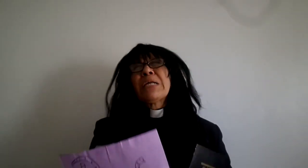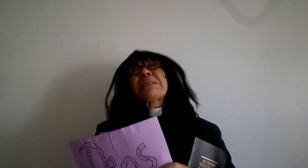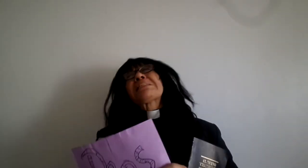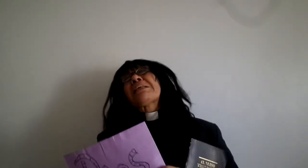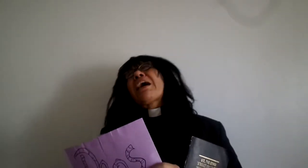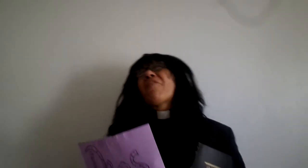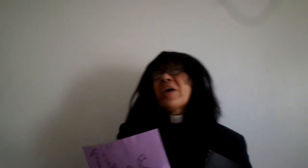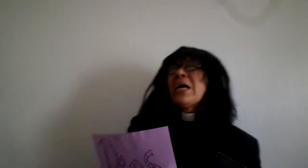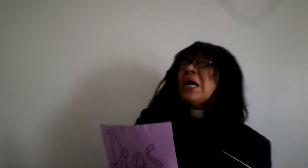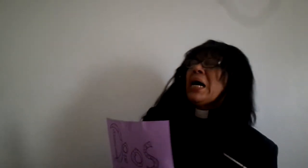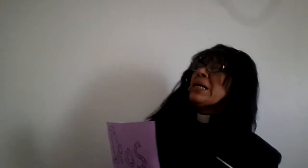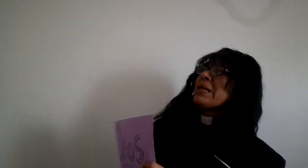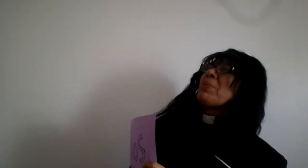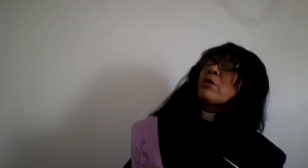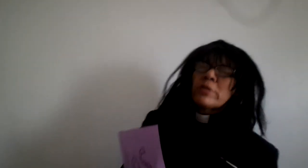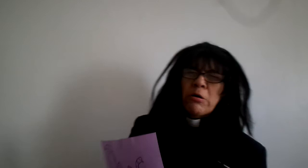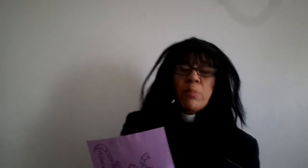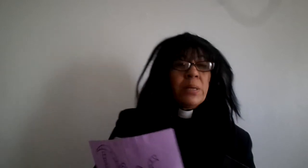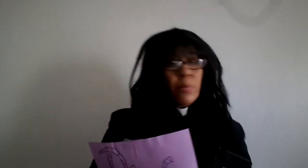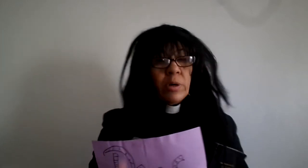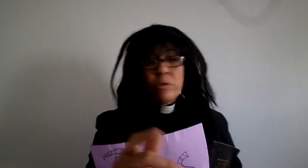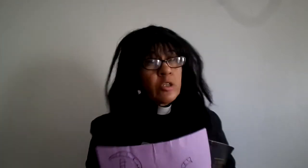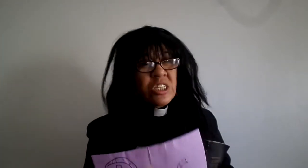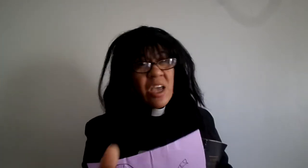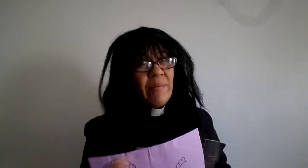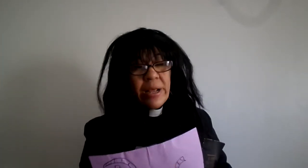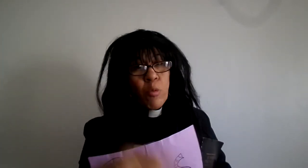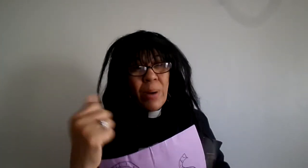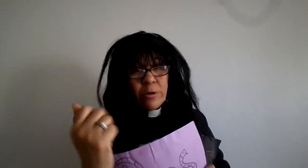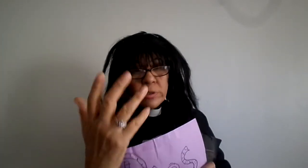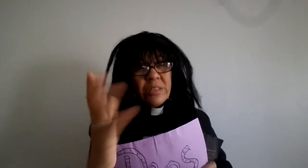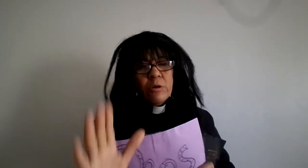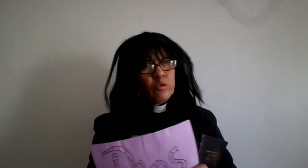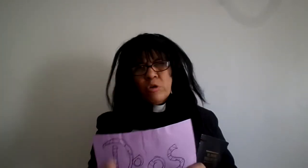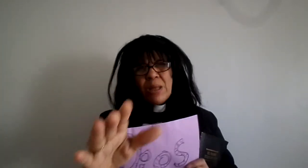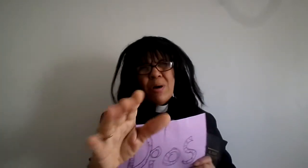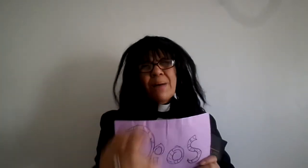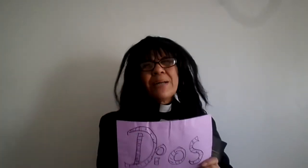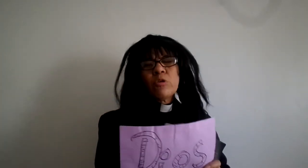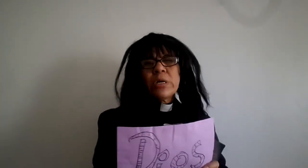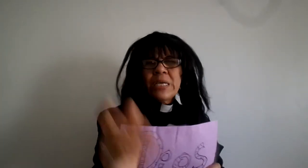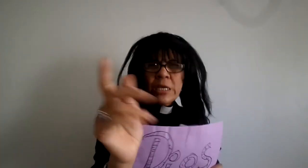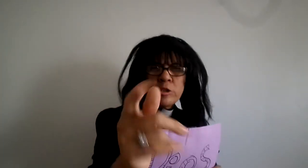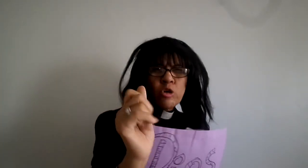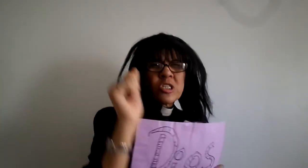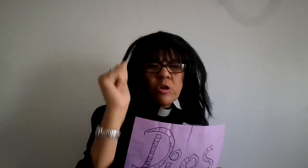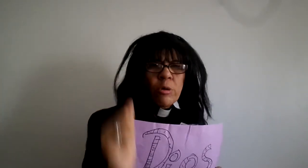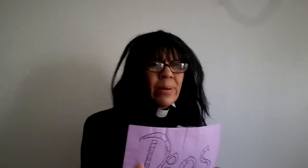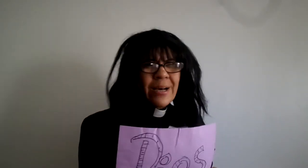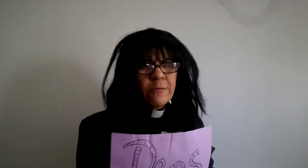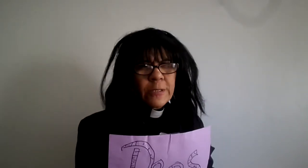una taza de café, dame algo de comer. Gigi Ávila era un varón de Dios, no lo estamos alabando y Dios se lo llevó para la gloria.